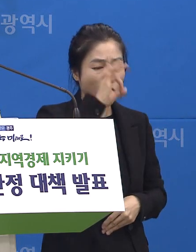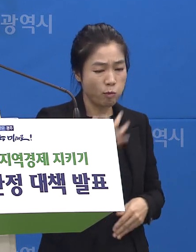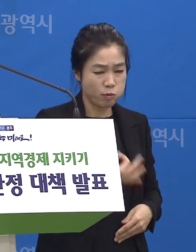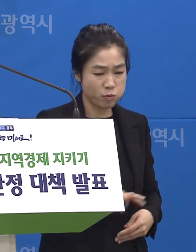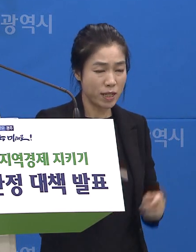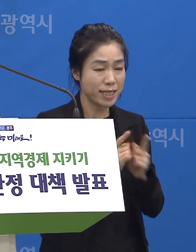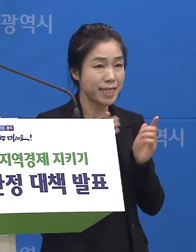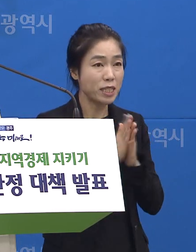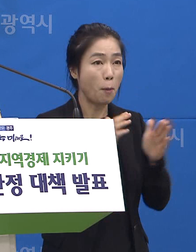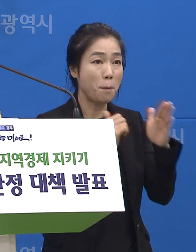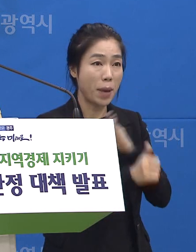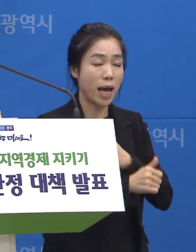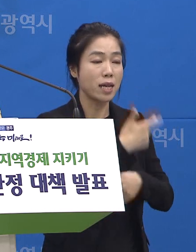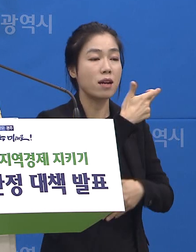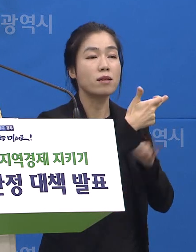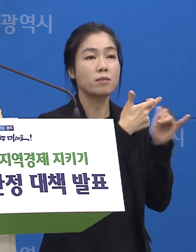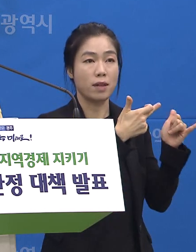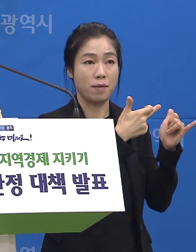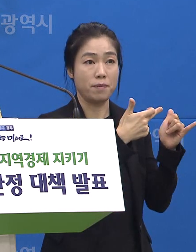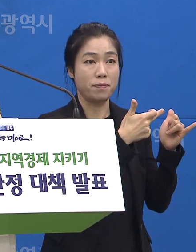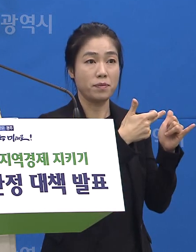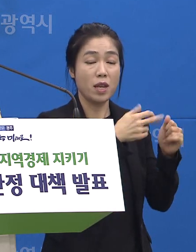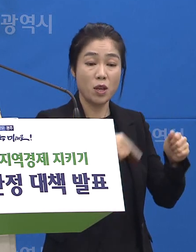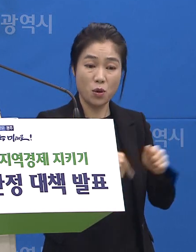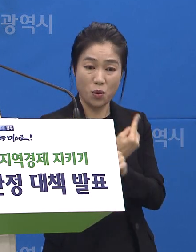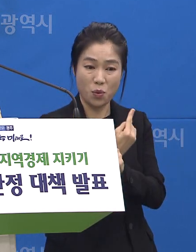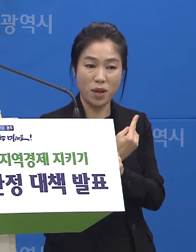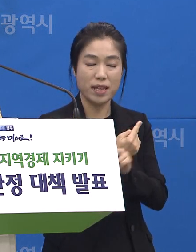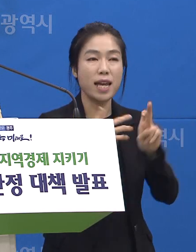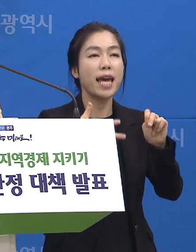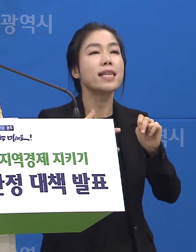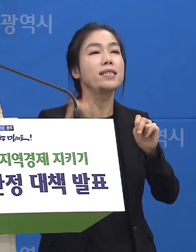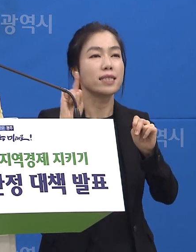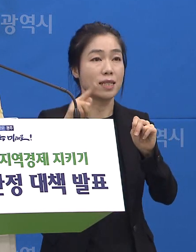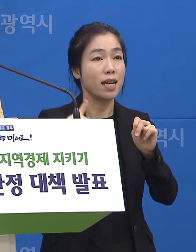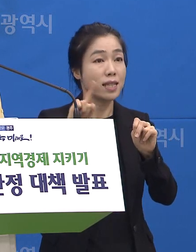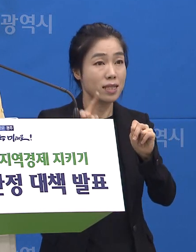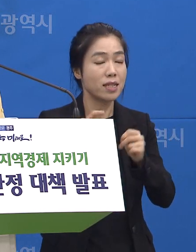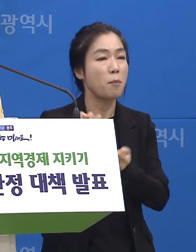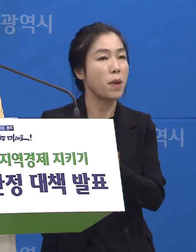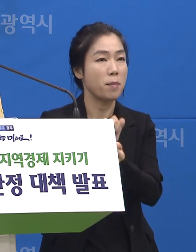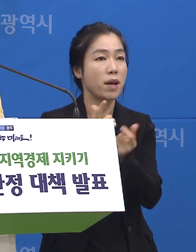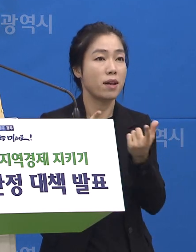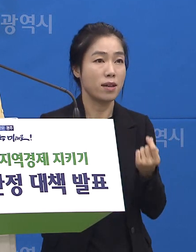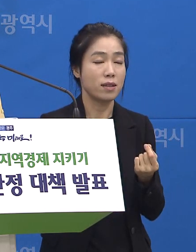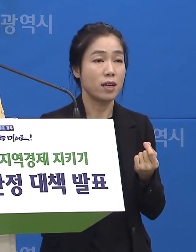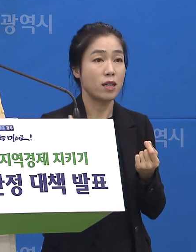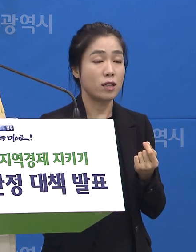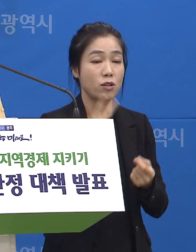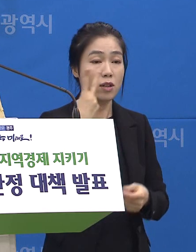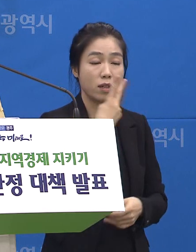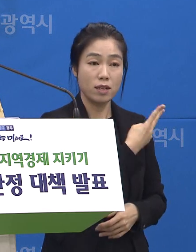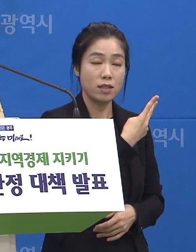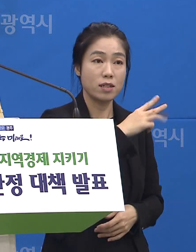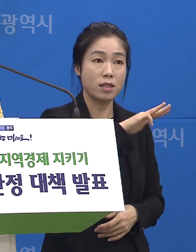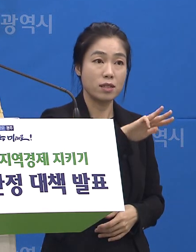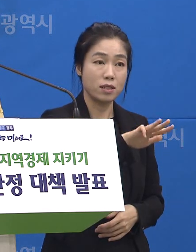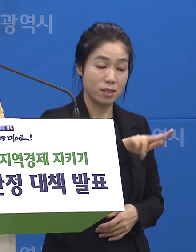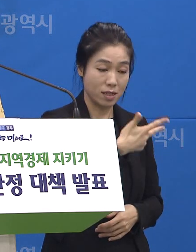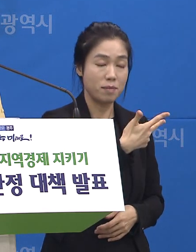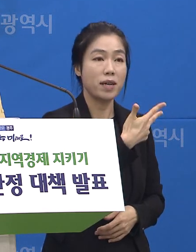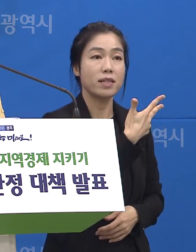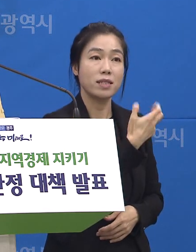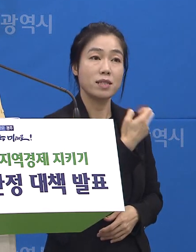직접 가신 분은 17명이고요. 나머지는 N차 감염에 해당되겠습니다. 그리고 2,777명은